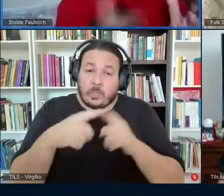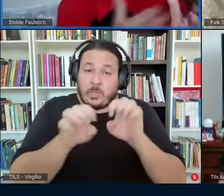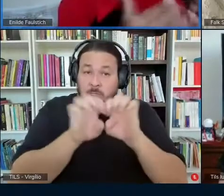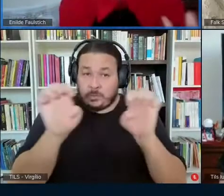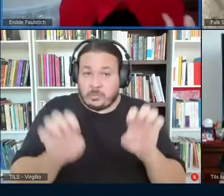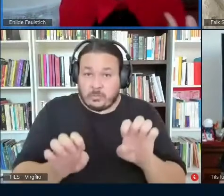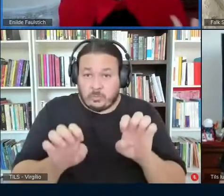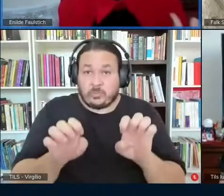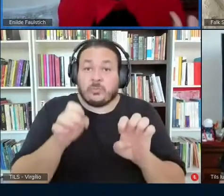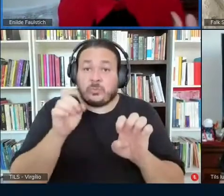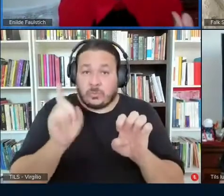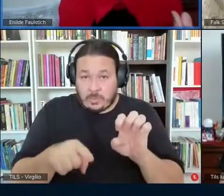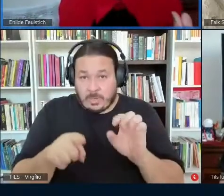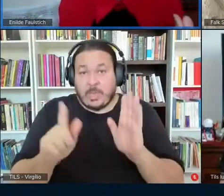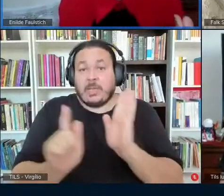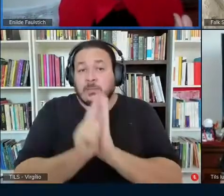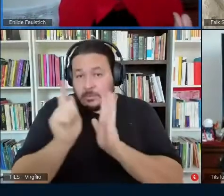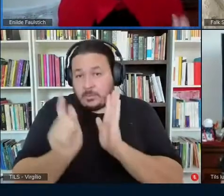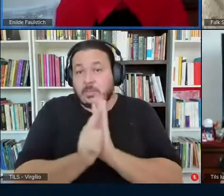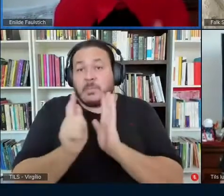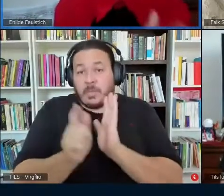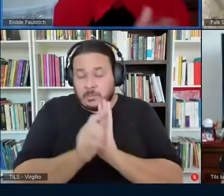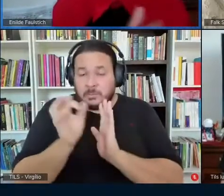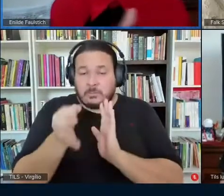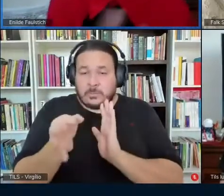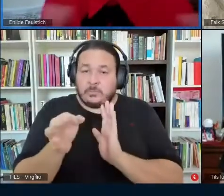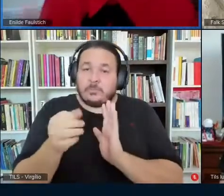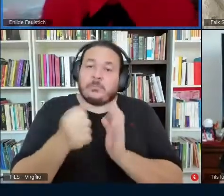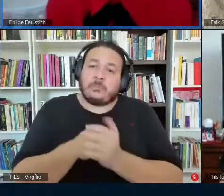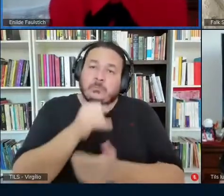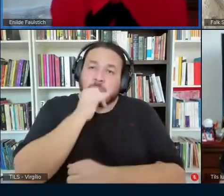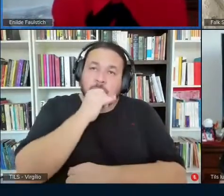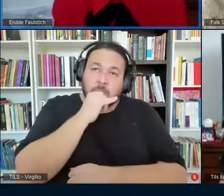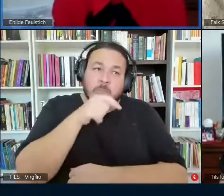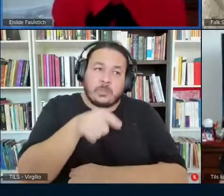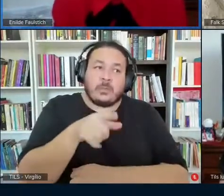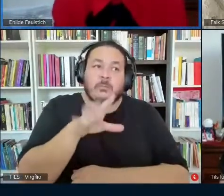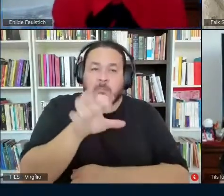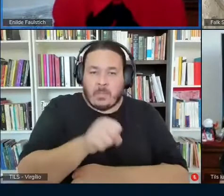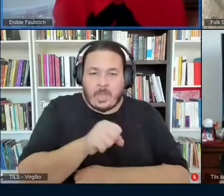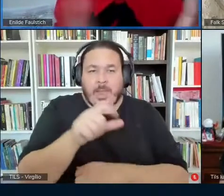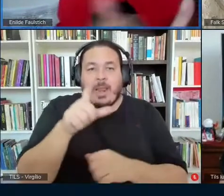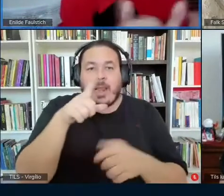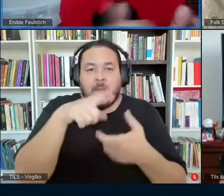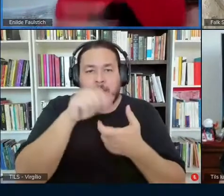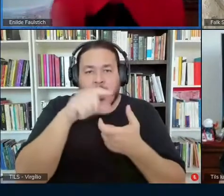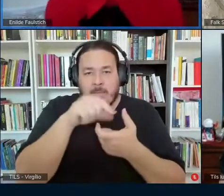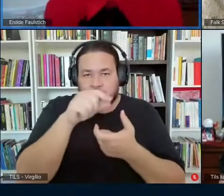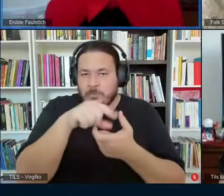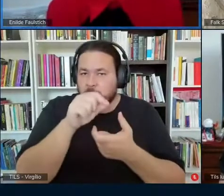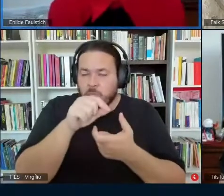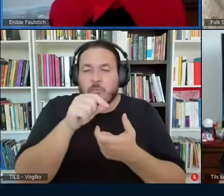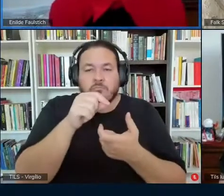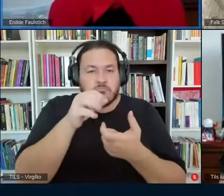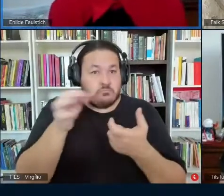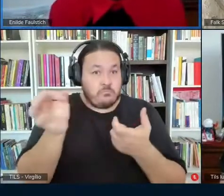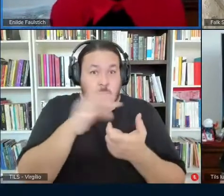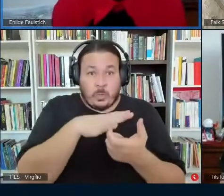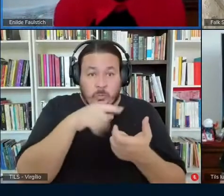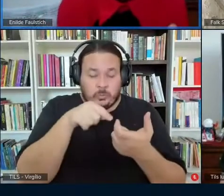estruturas de gramática, né? E nós pegamos o léxico pronto. Este léxico